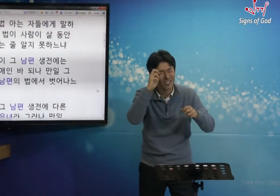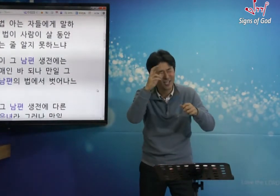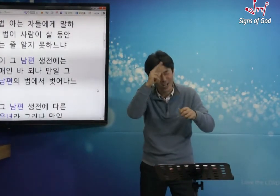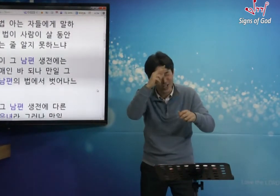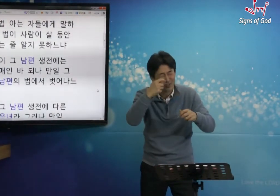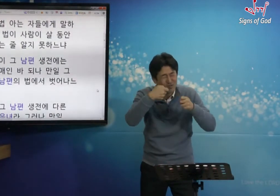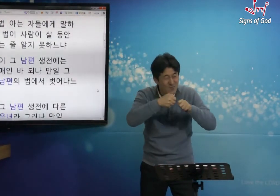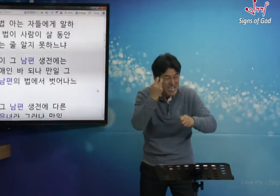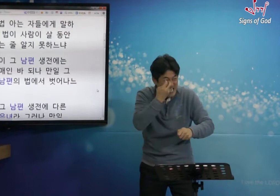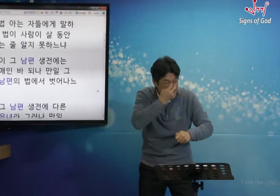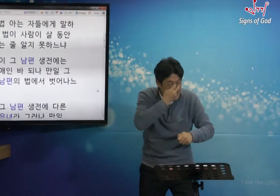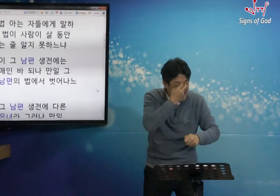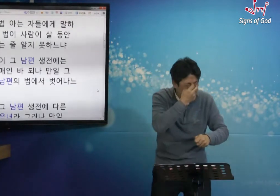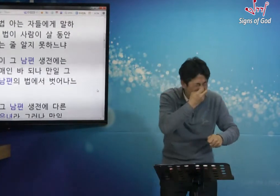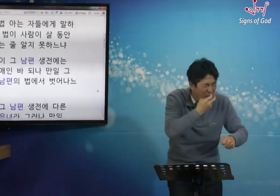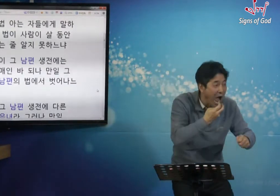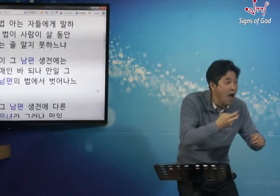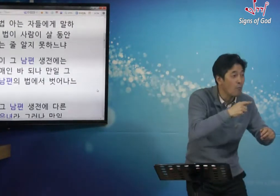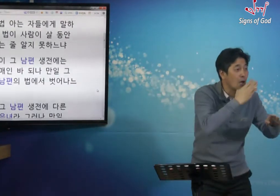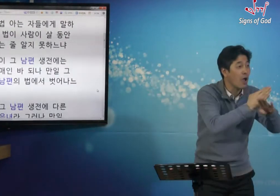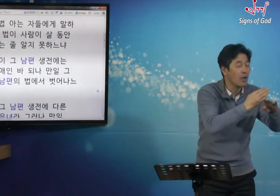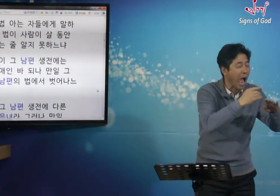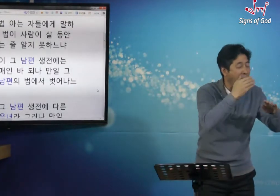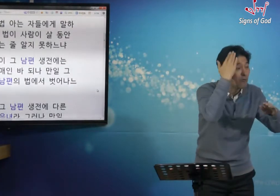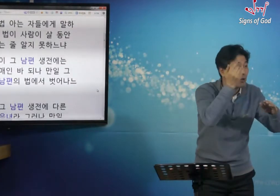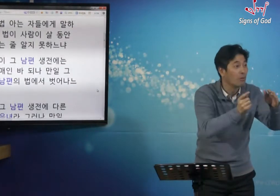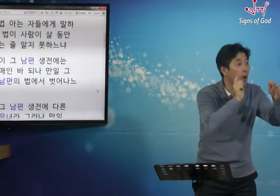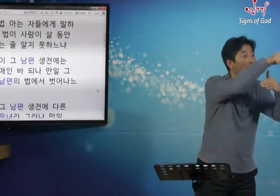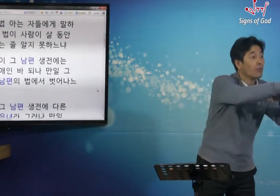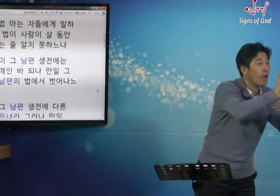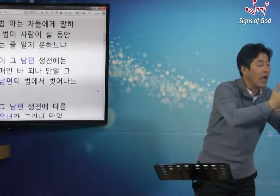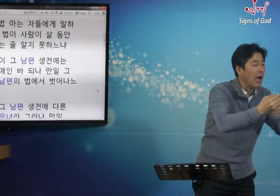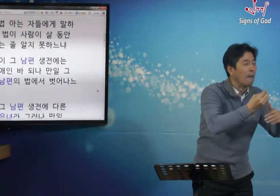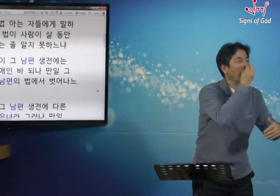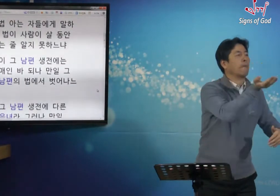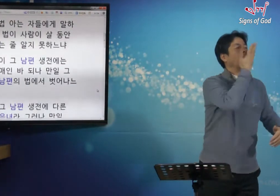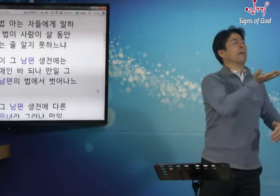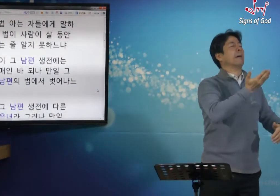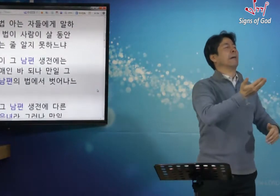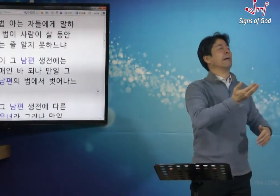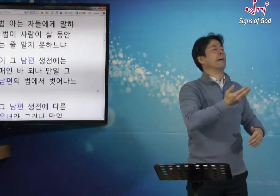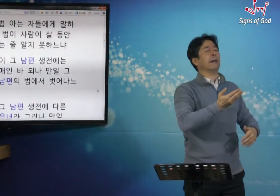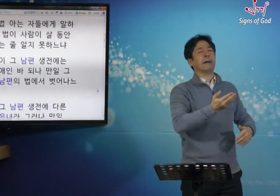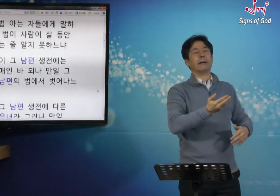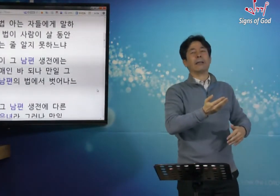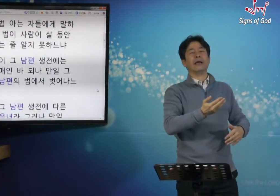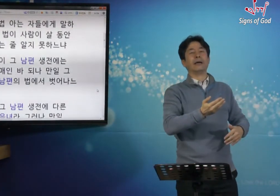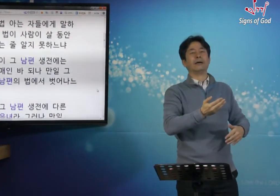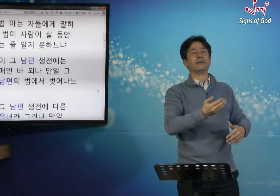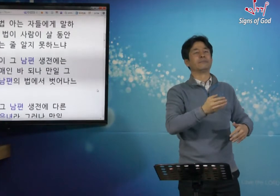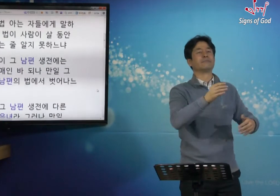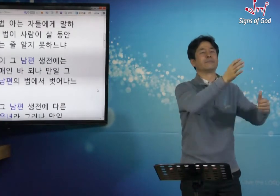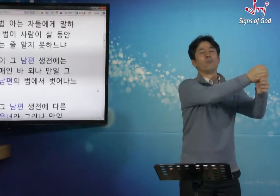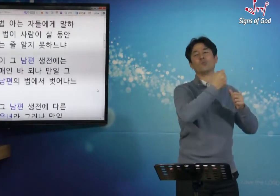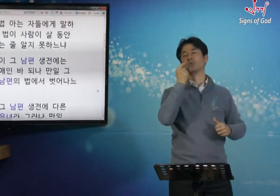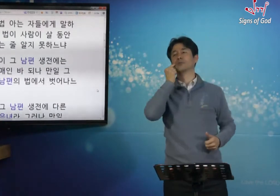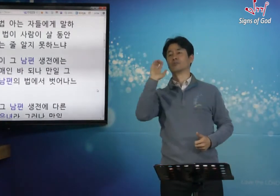수배해서 잡으려고 이렇게 하는 것처럼 하고는 있지만 한국에 이 대한민국 땅에까지는